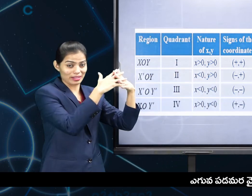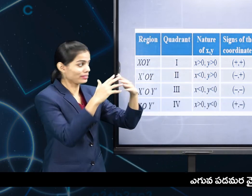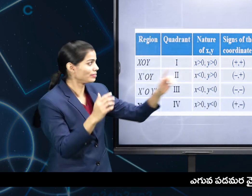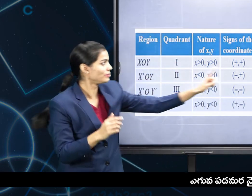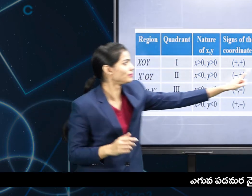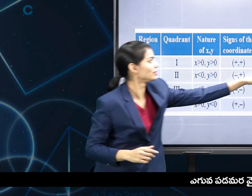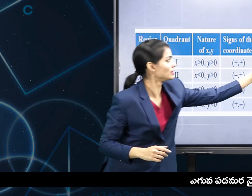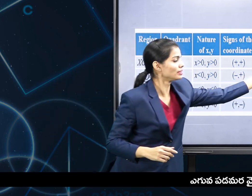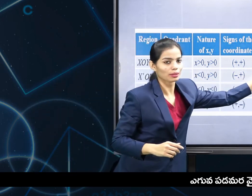2,